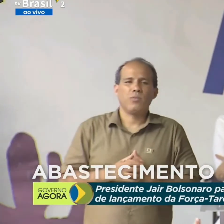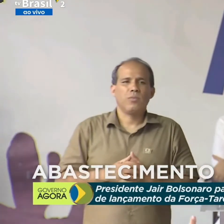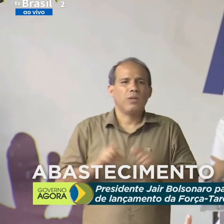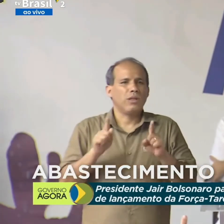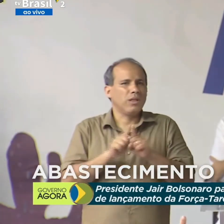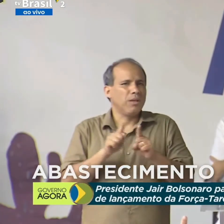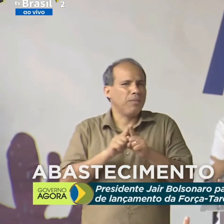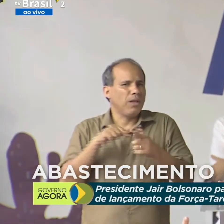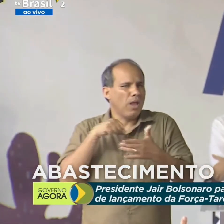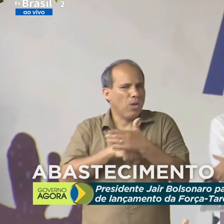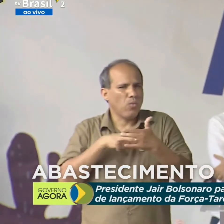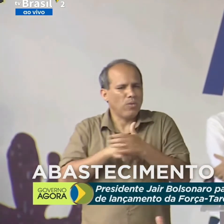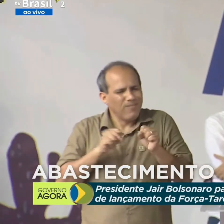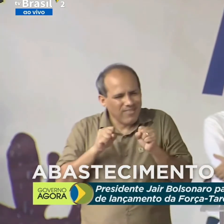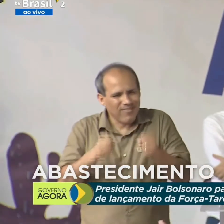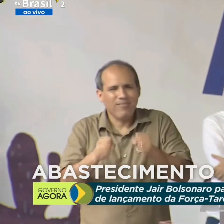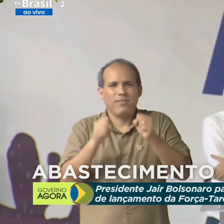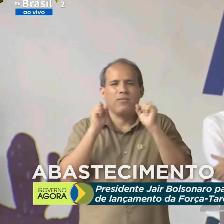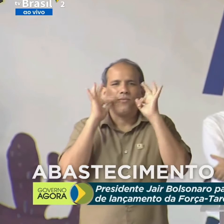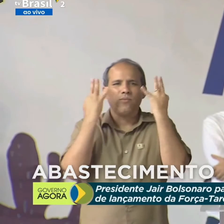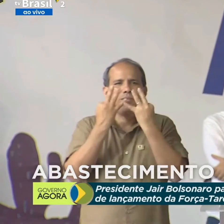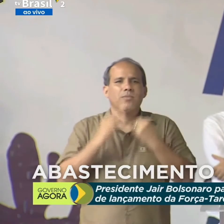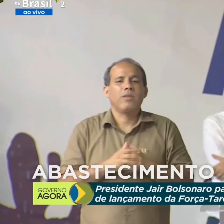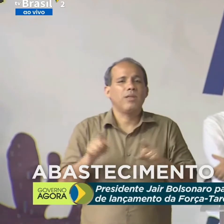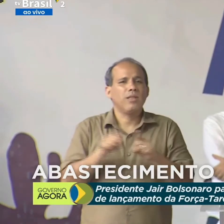a luta pela defesa da família